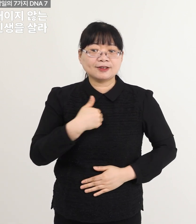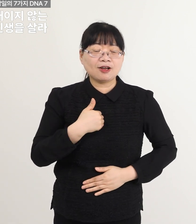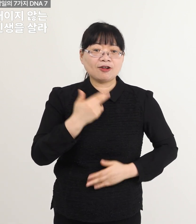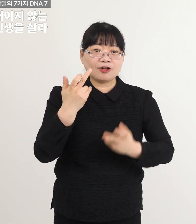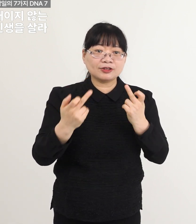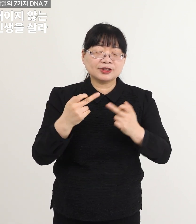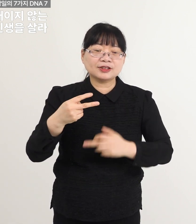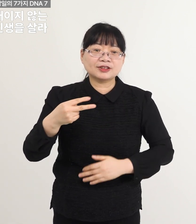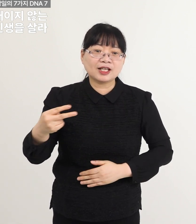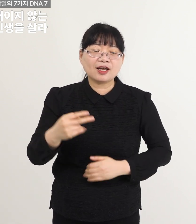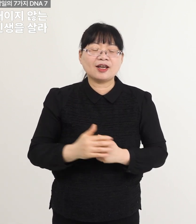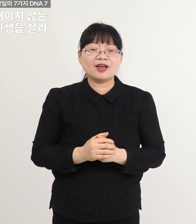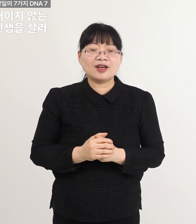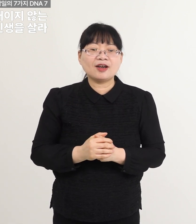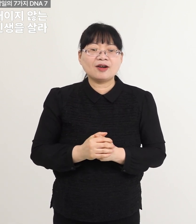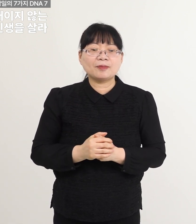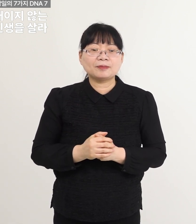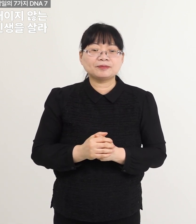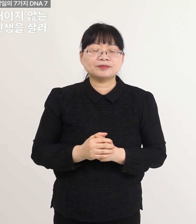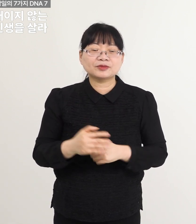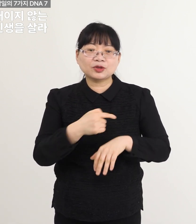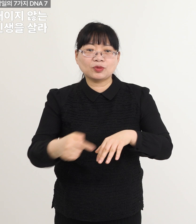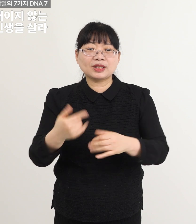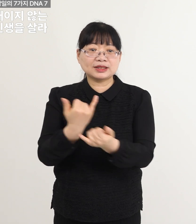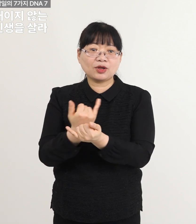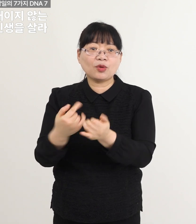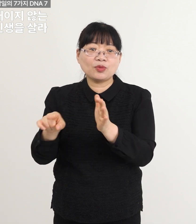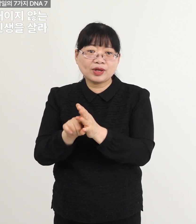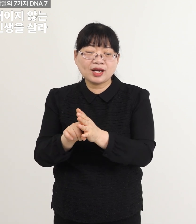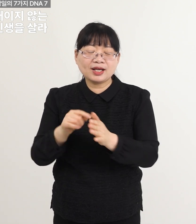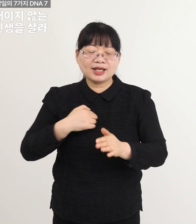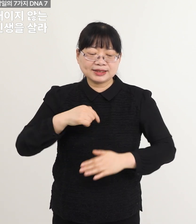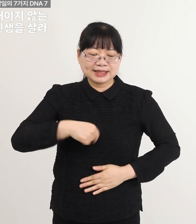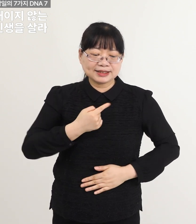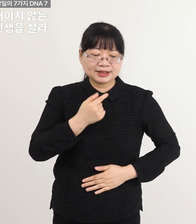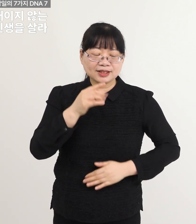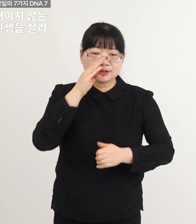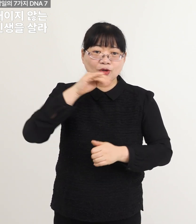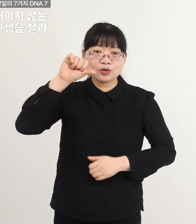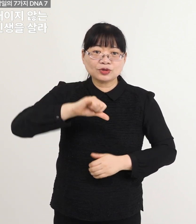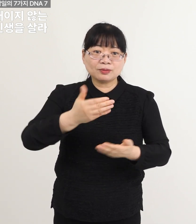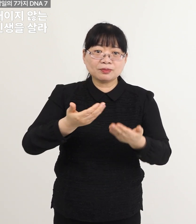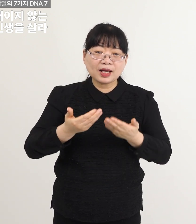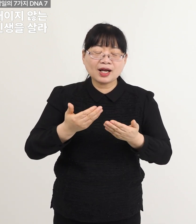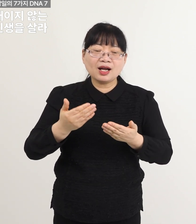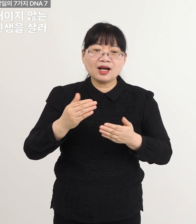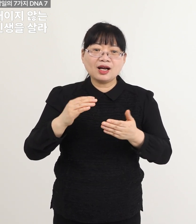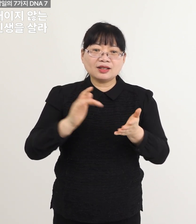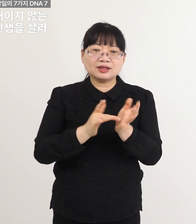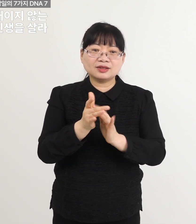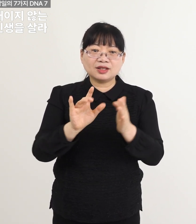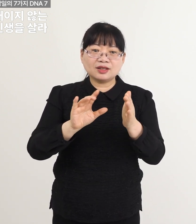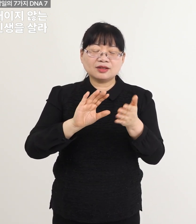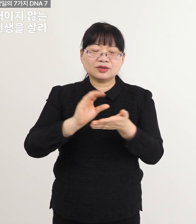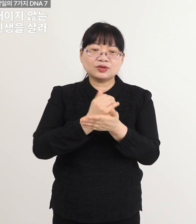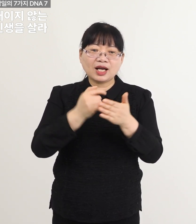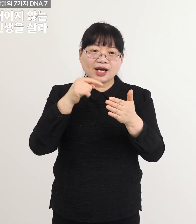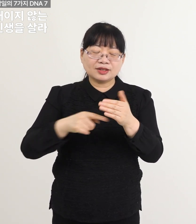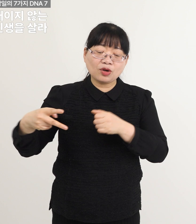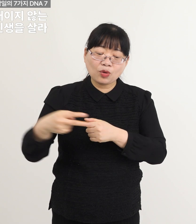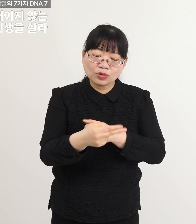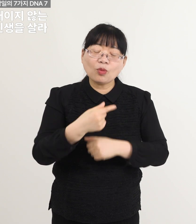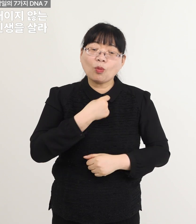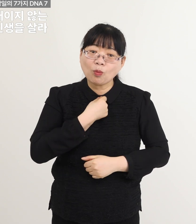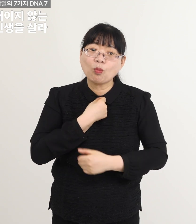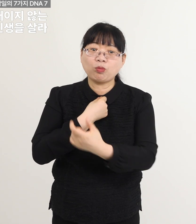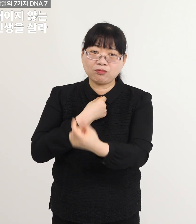형제 곧 고륙의 친척을 위하여 내 자신이 저주를 받아 그리스도에게서 끊어질지라도 원하는 바로다. 다음